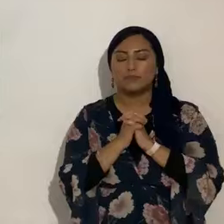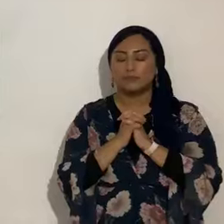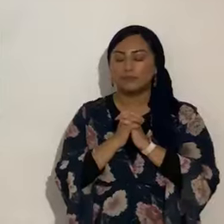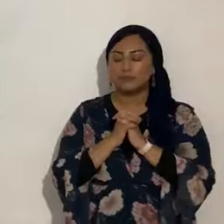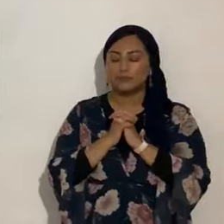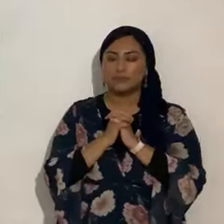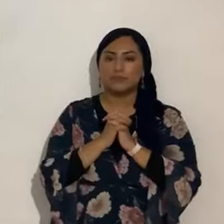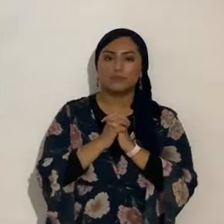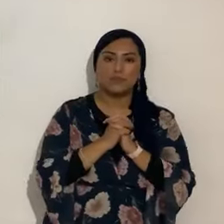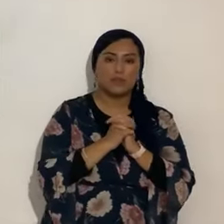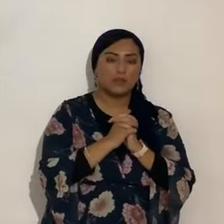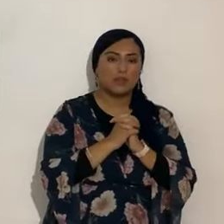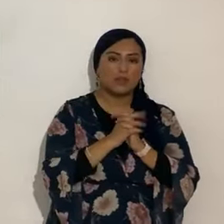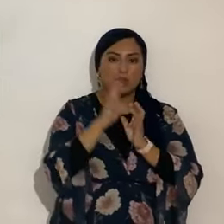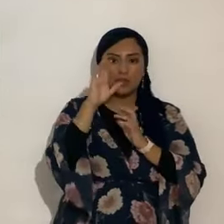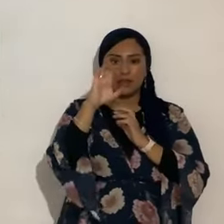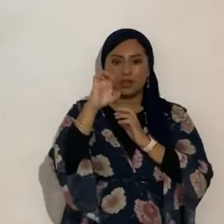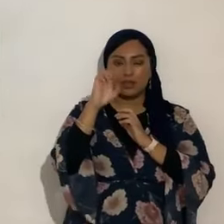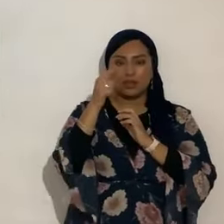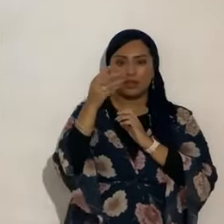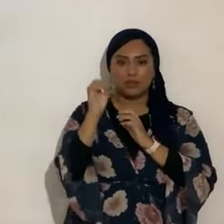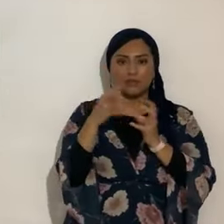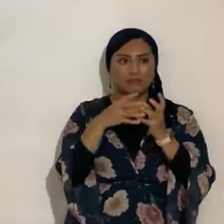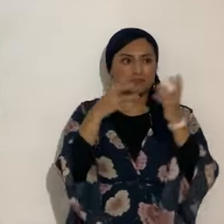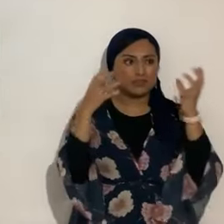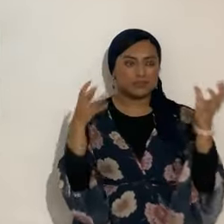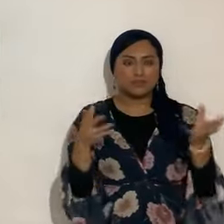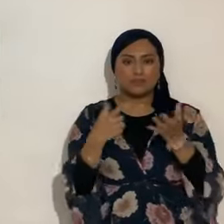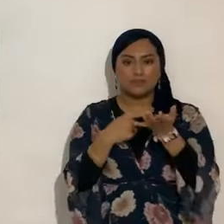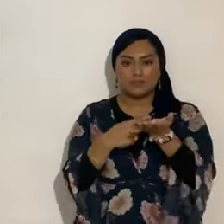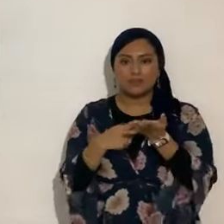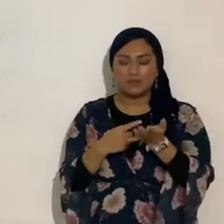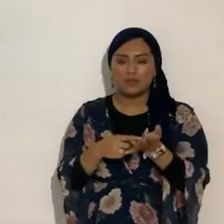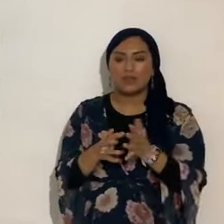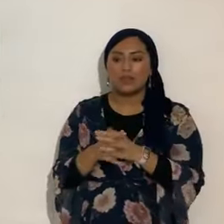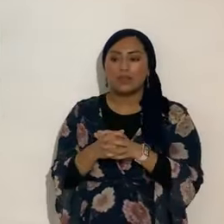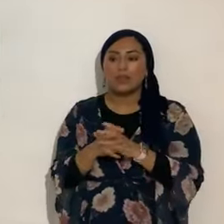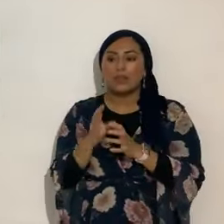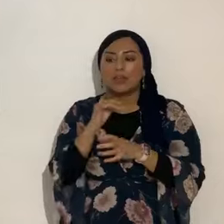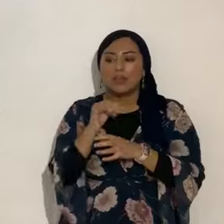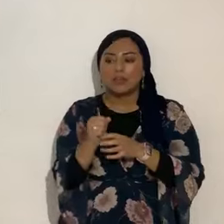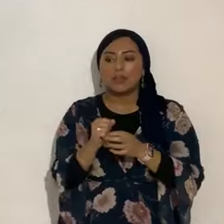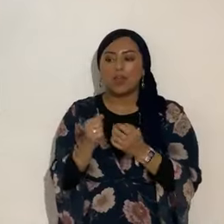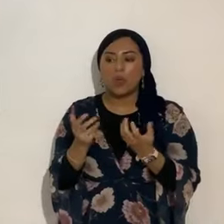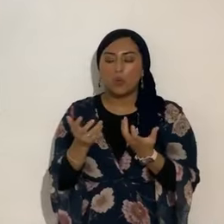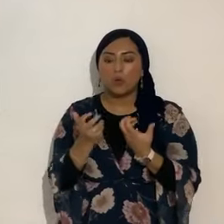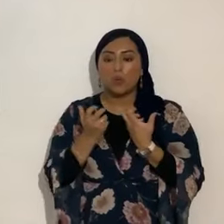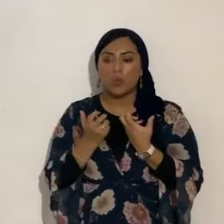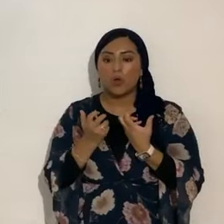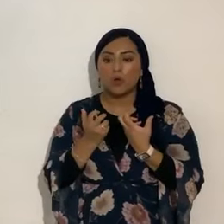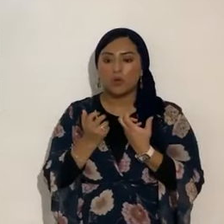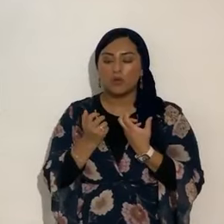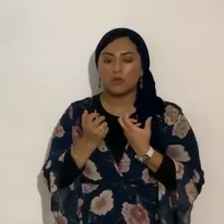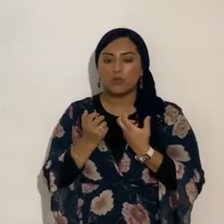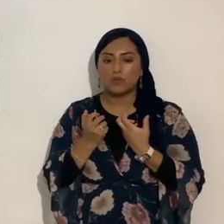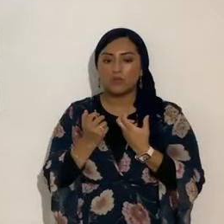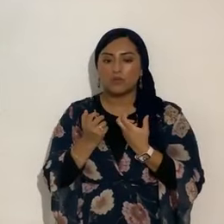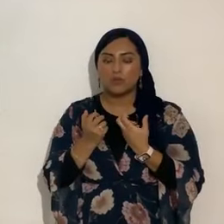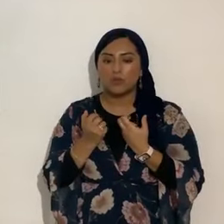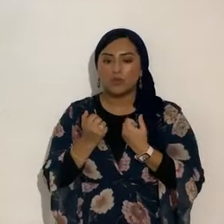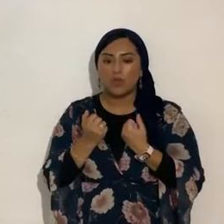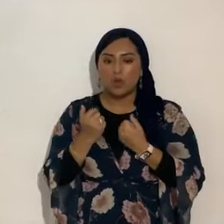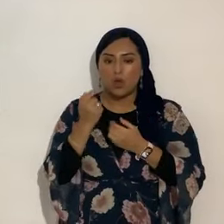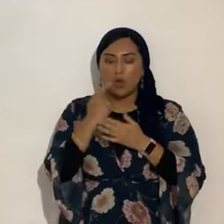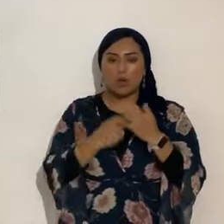El ego, de lo que tanto hemos hablado, es un deseo de ser lo